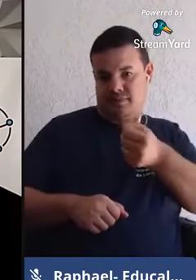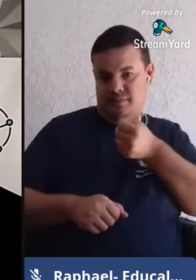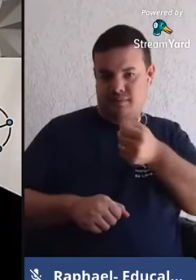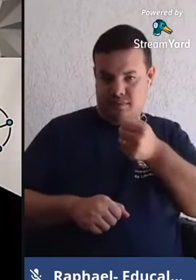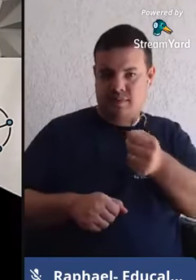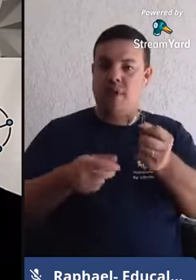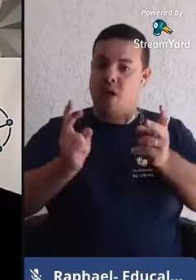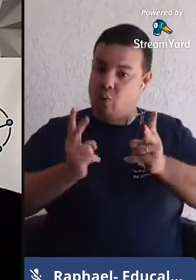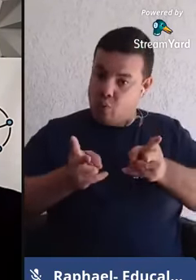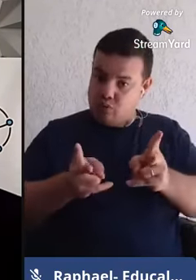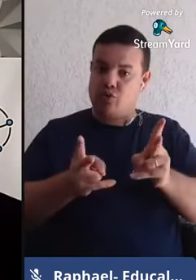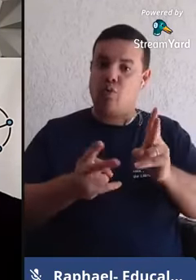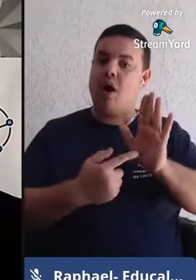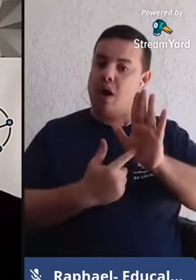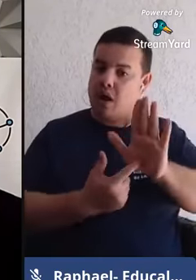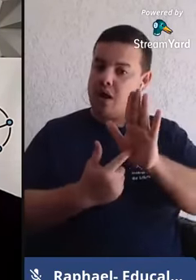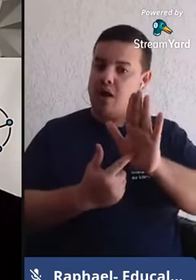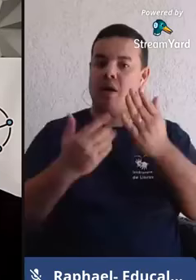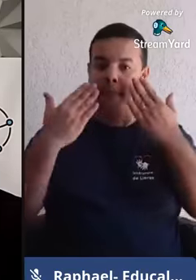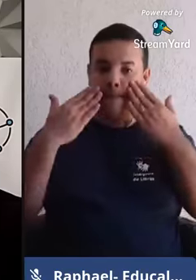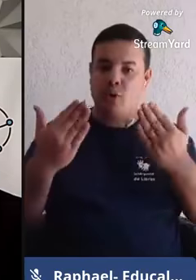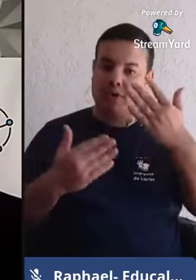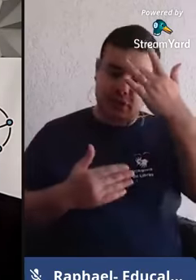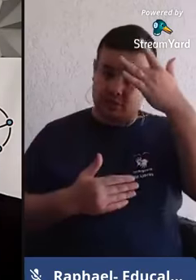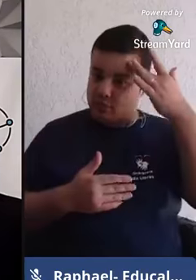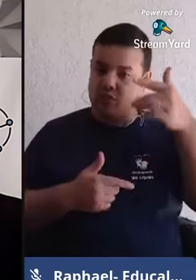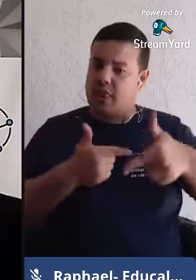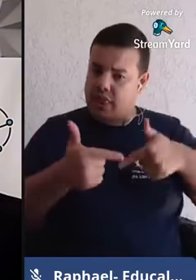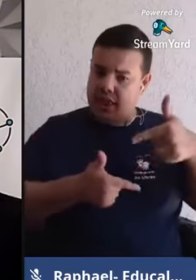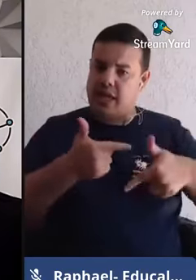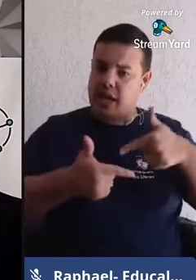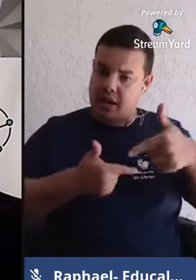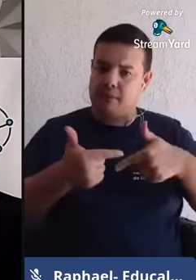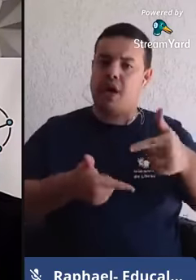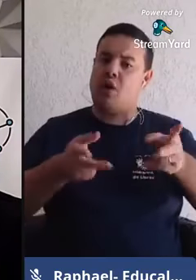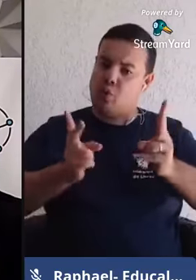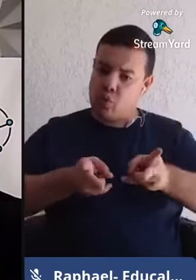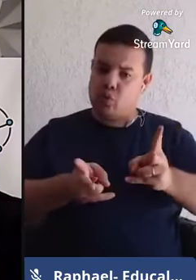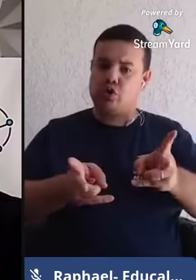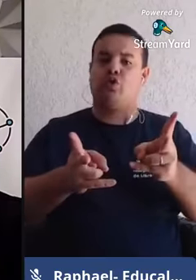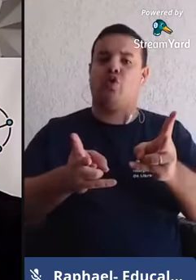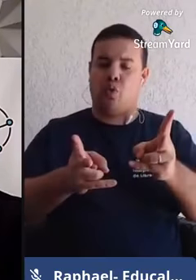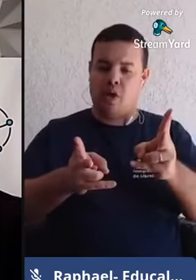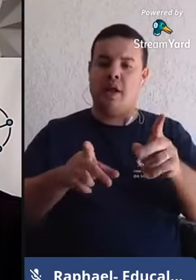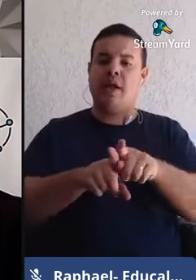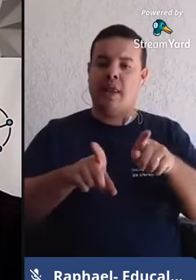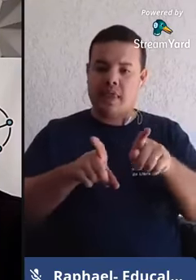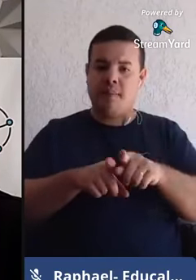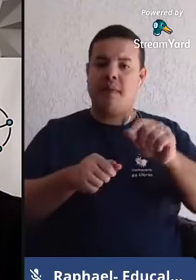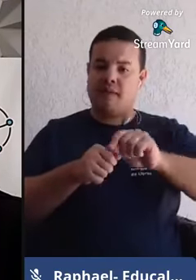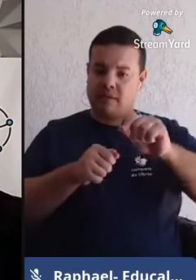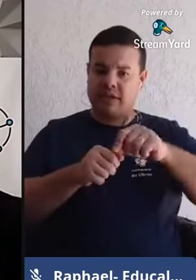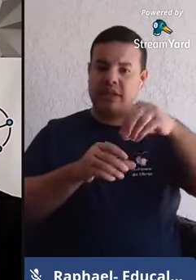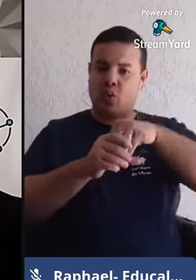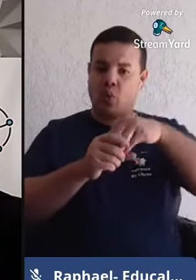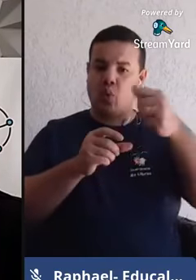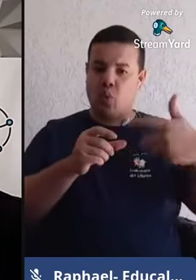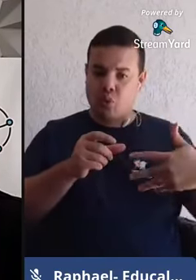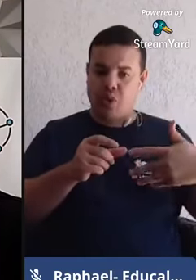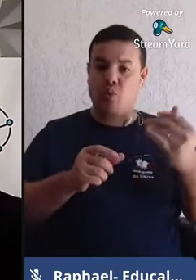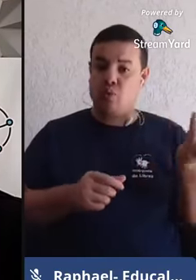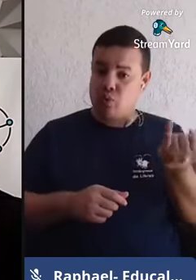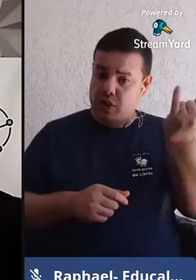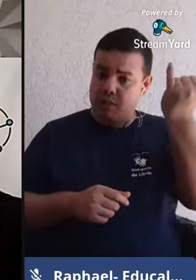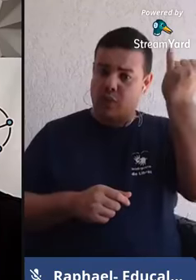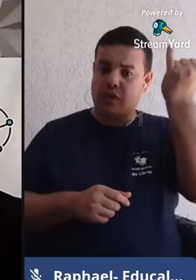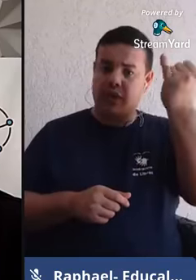nativa, para mostrar para as pessoas que nós estamos nativa, para continuar gerando conteúdo relevante, né?